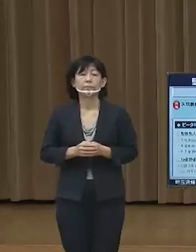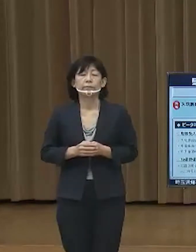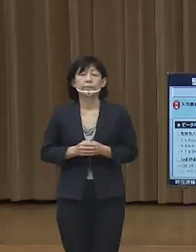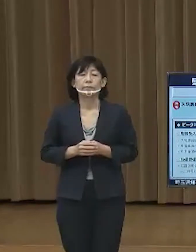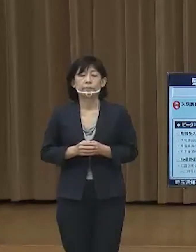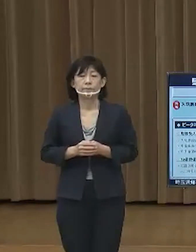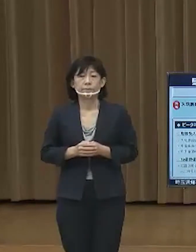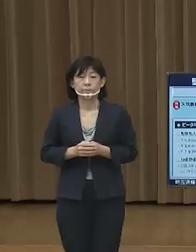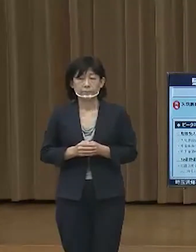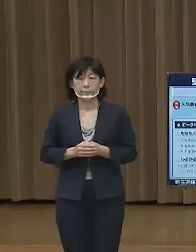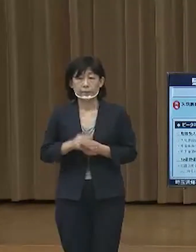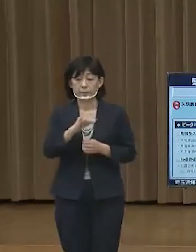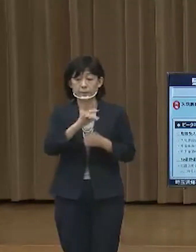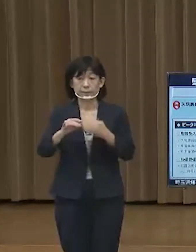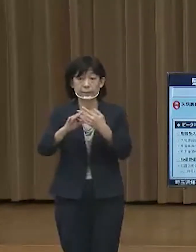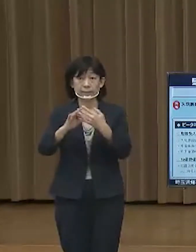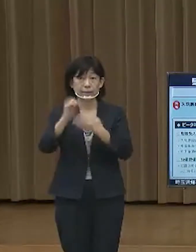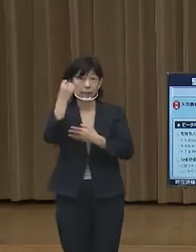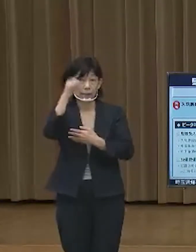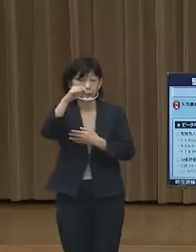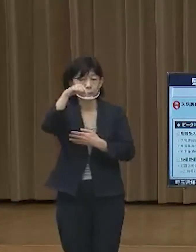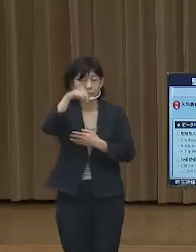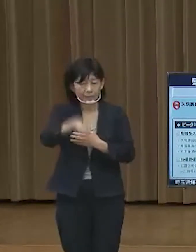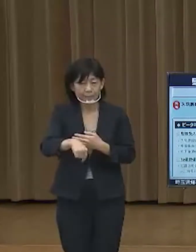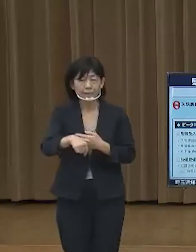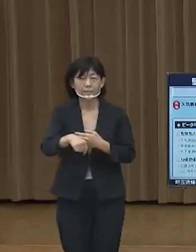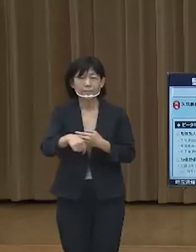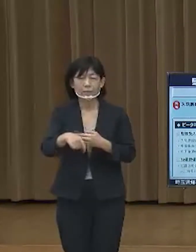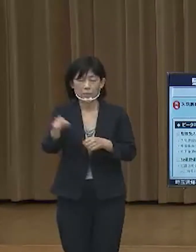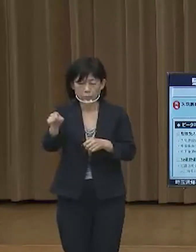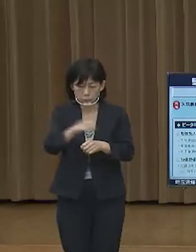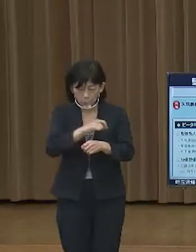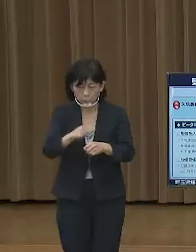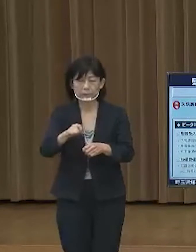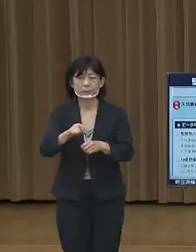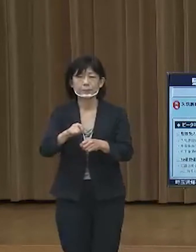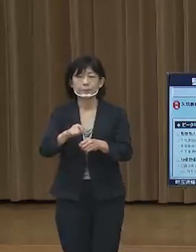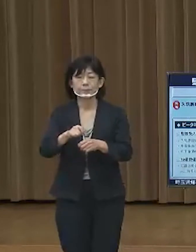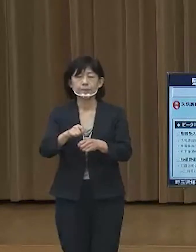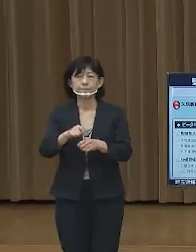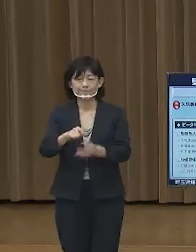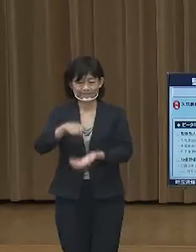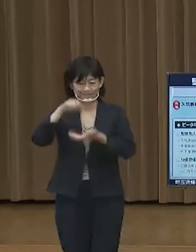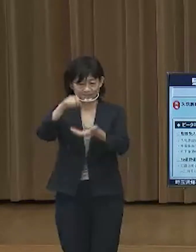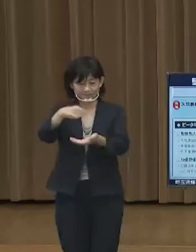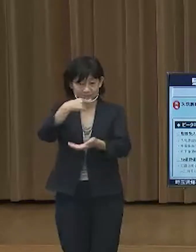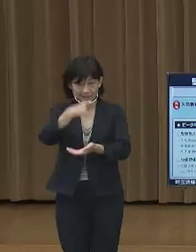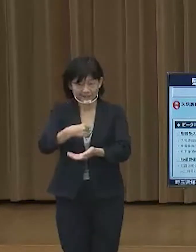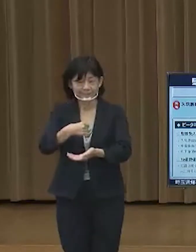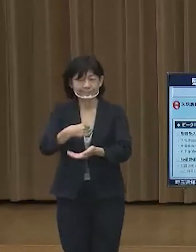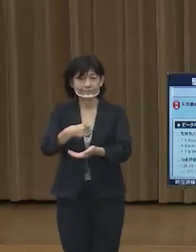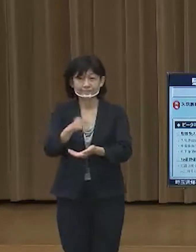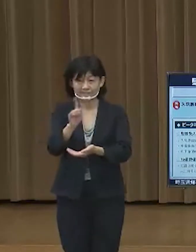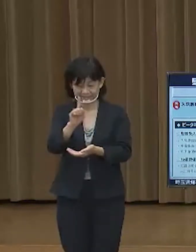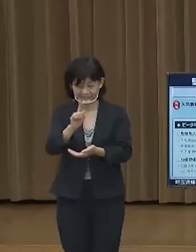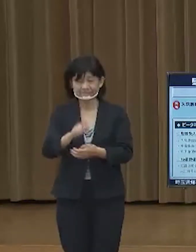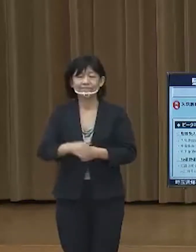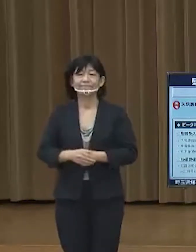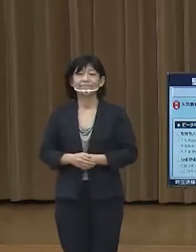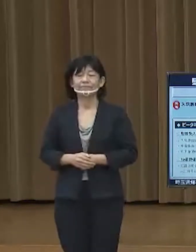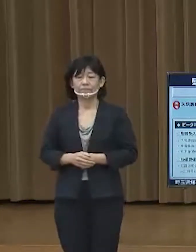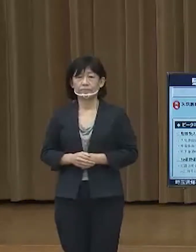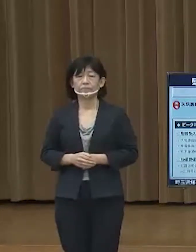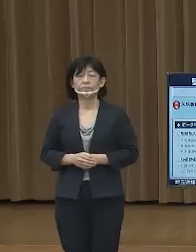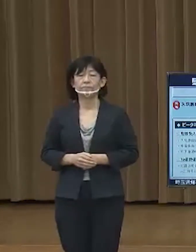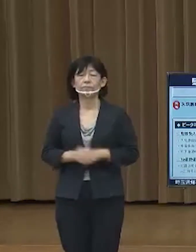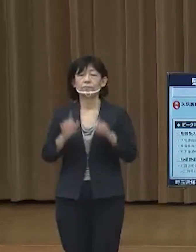予定議案の中で、知事が特にこう目玉というふうに考えて捉えているものはどれでしょうか。 はい、今回